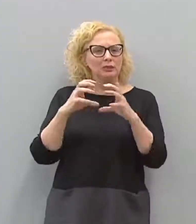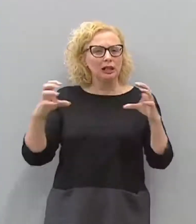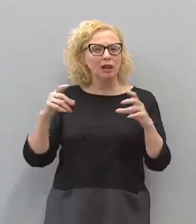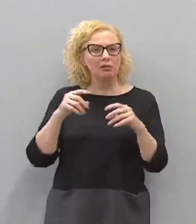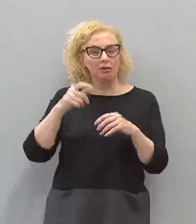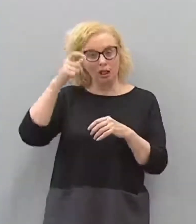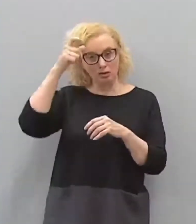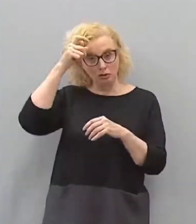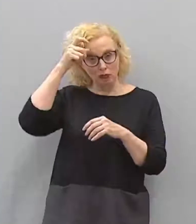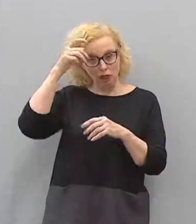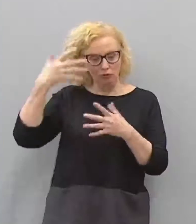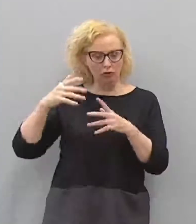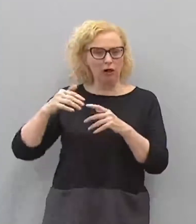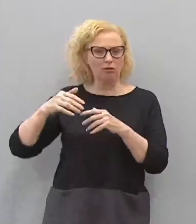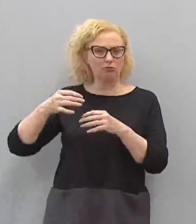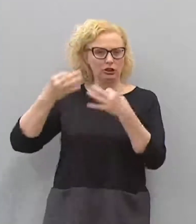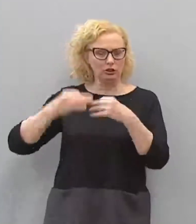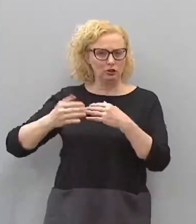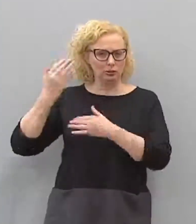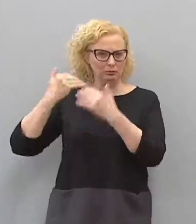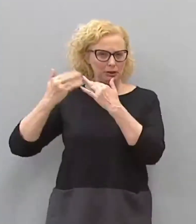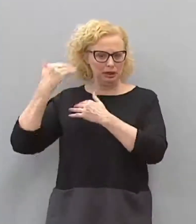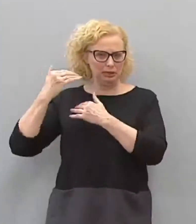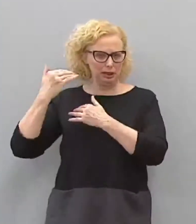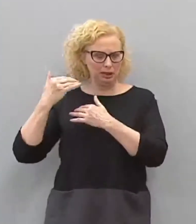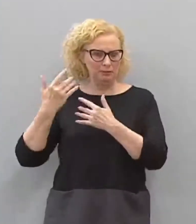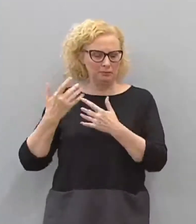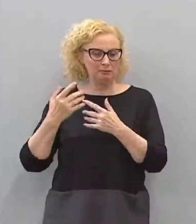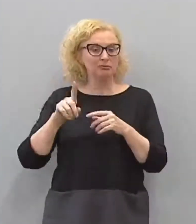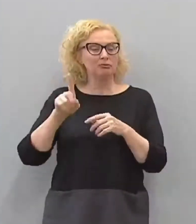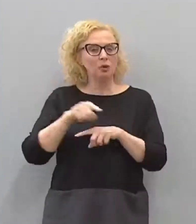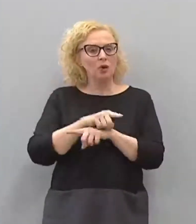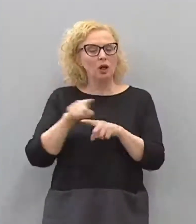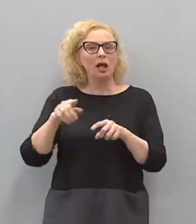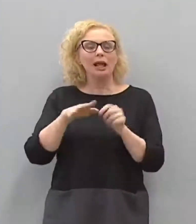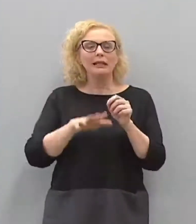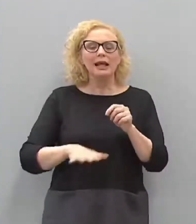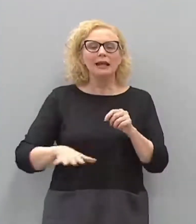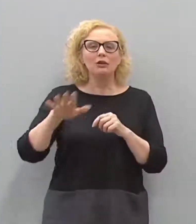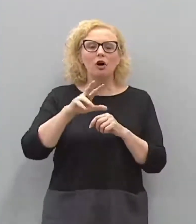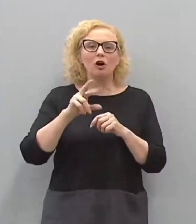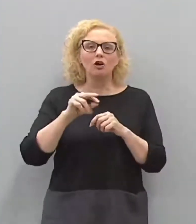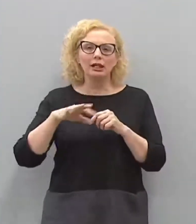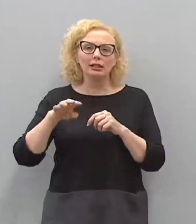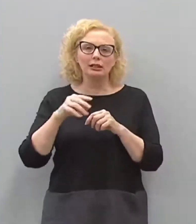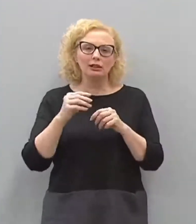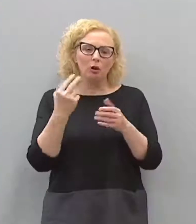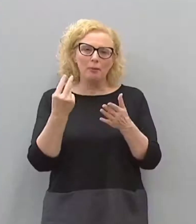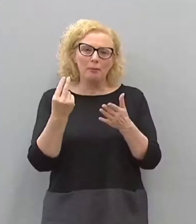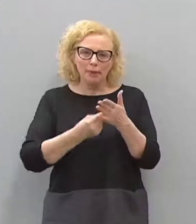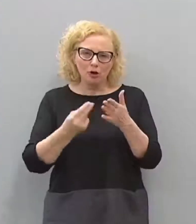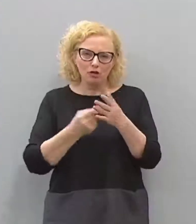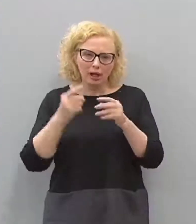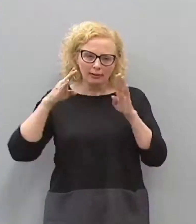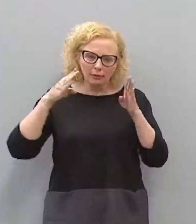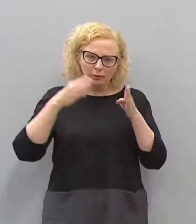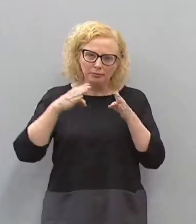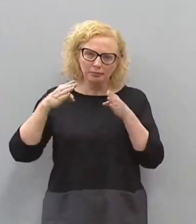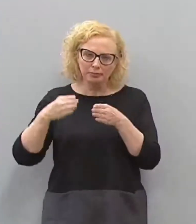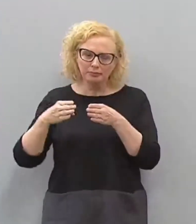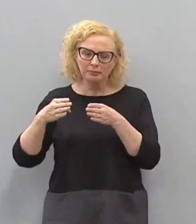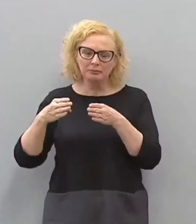decisioni prese in passato questo che open fiber segue sul nostro territorio questi questi progetti e questi lavori e